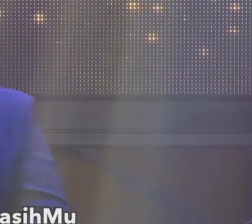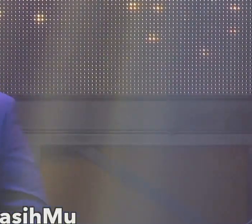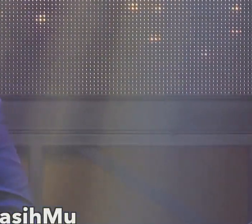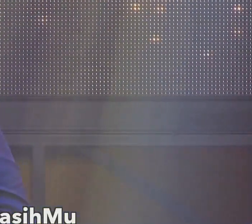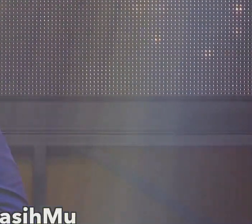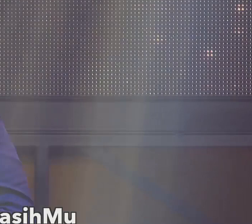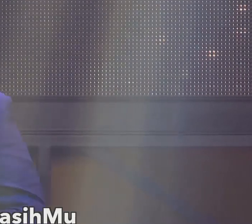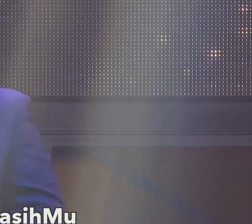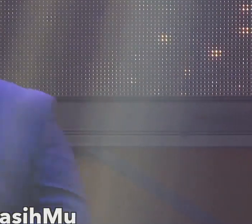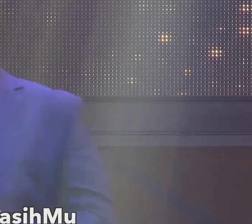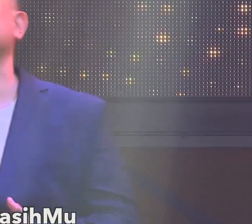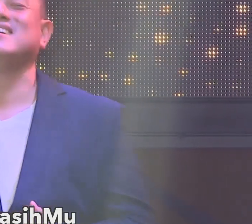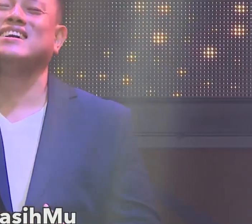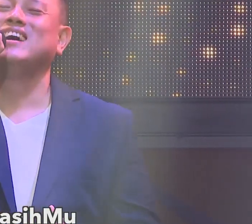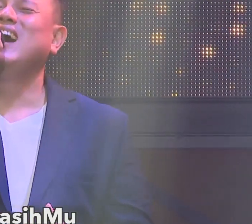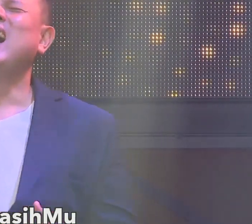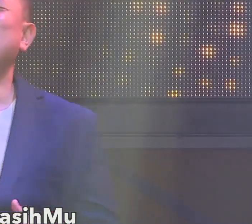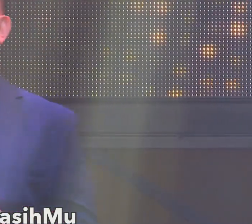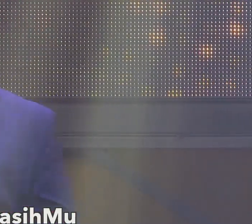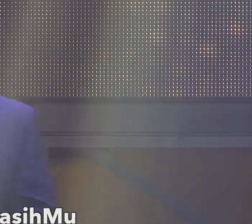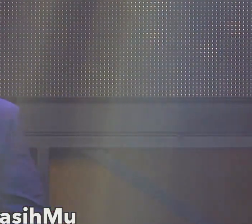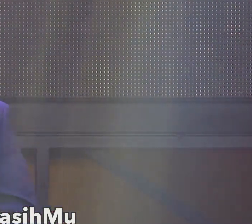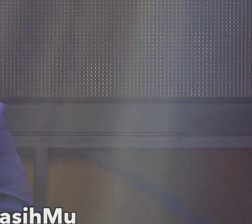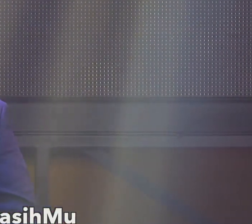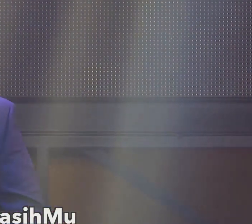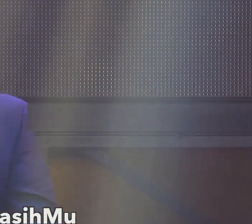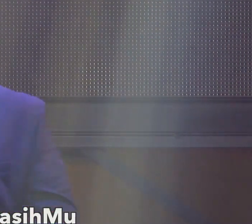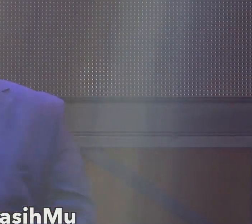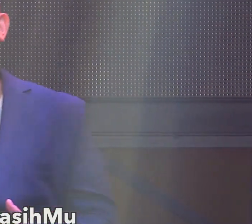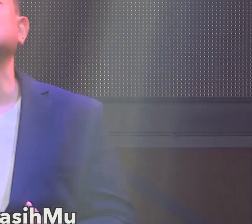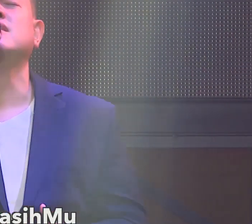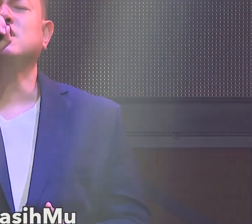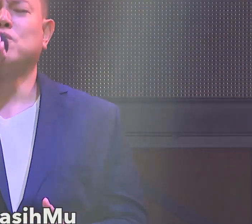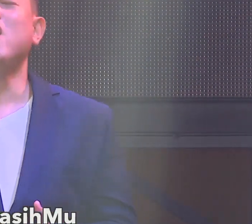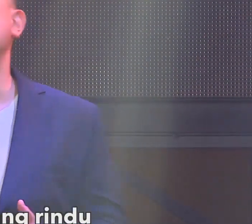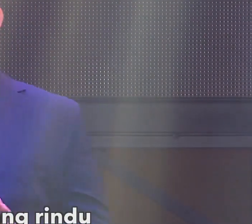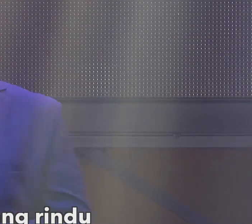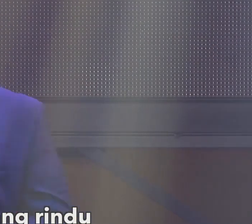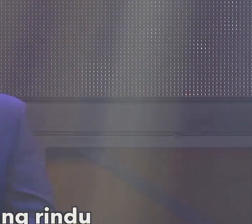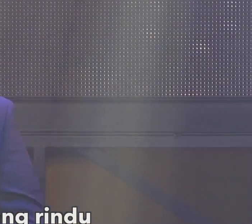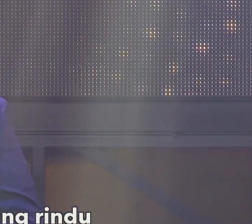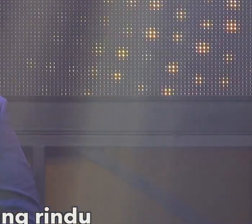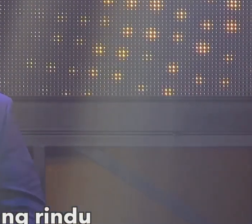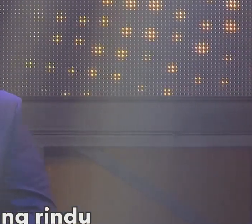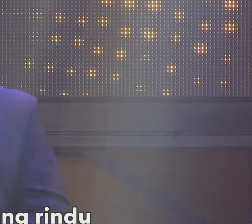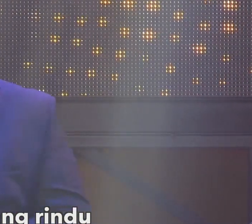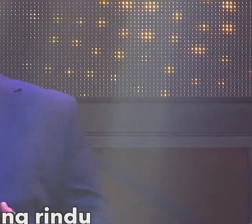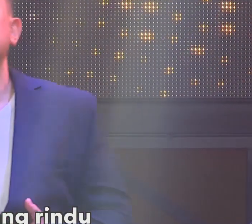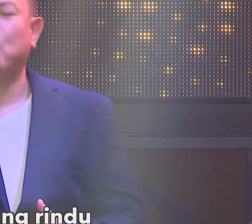begitu besar harap kasih-Mu, Tuhan.